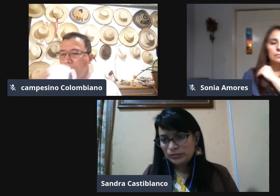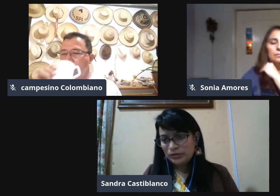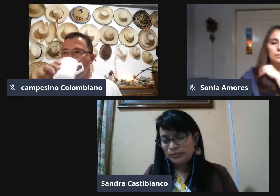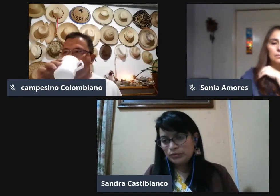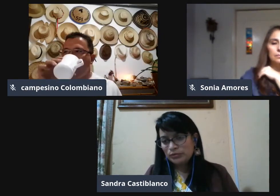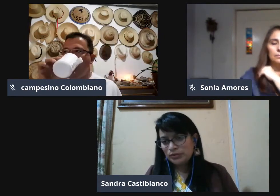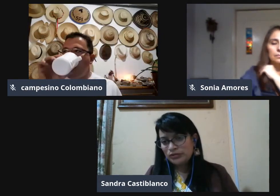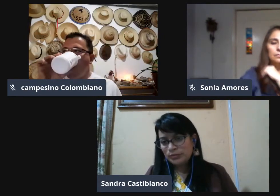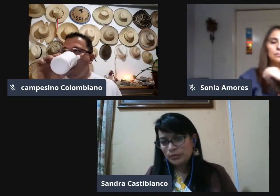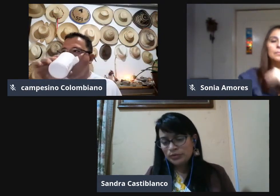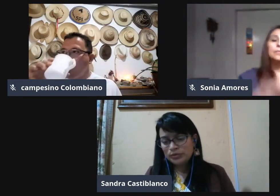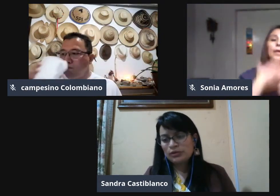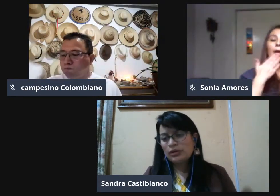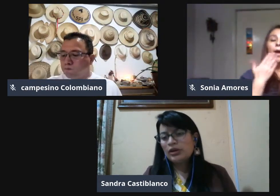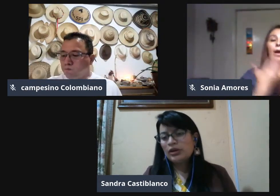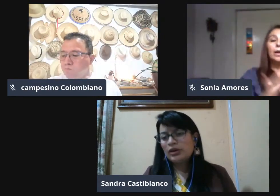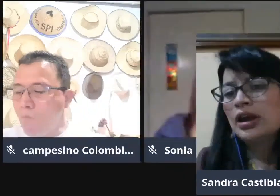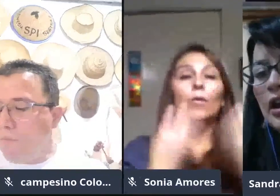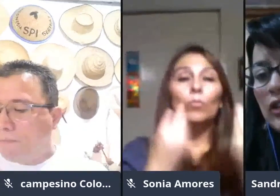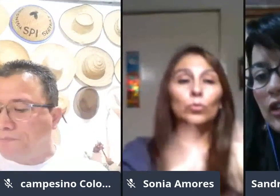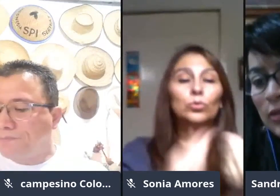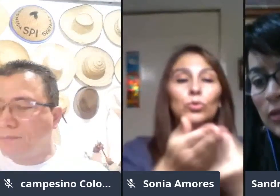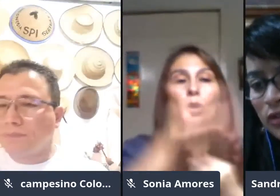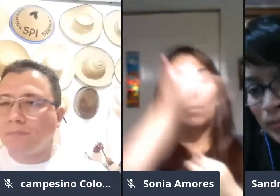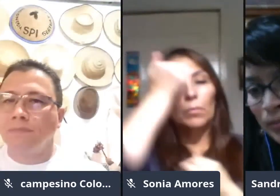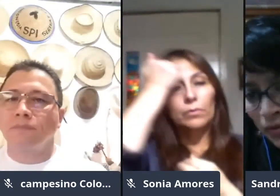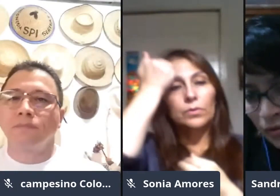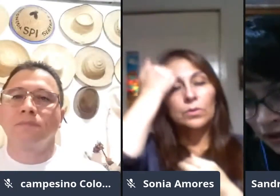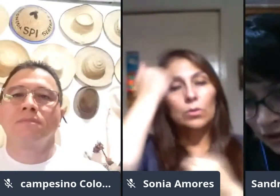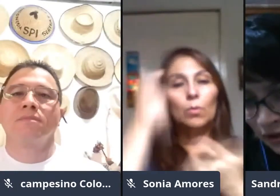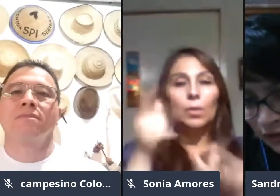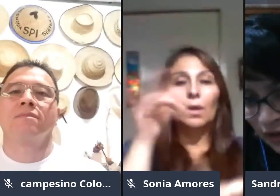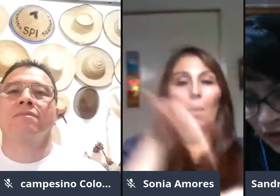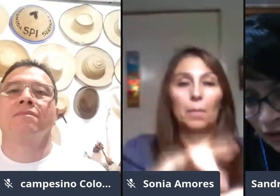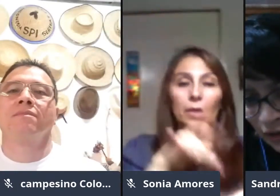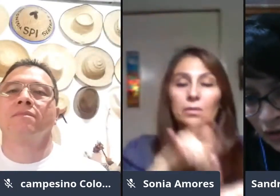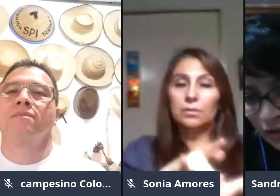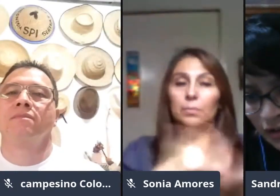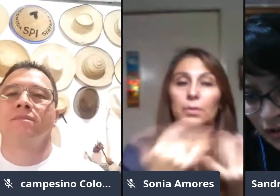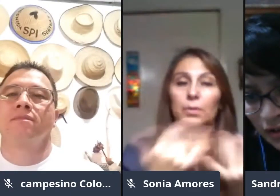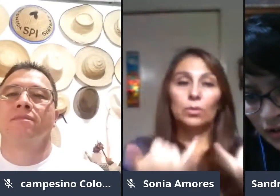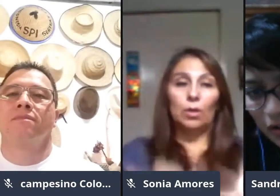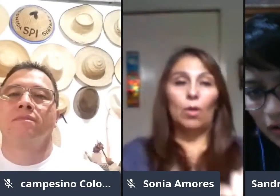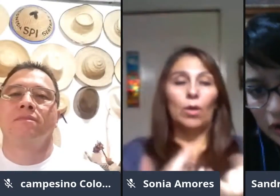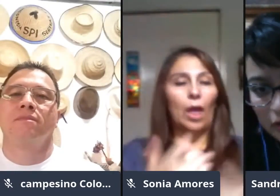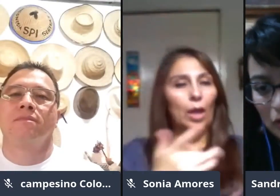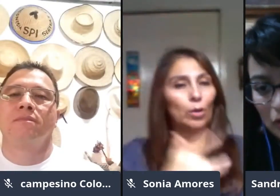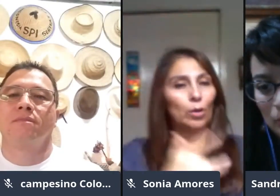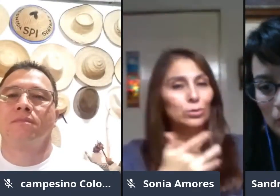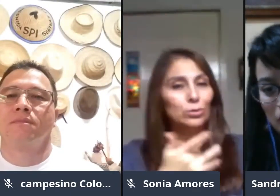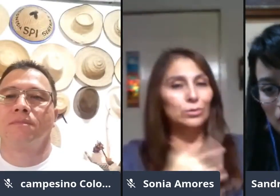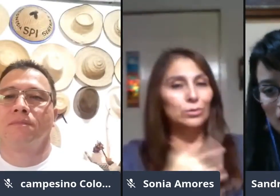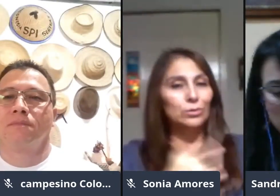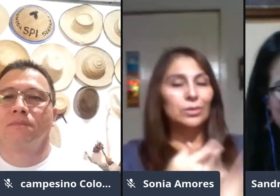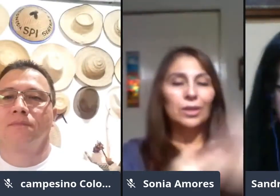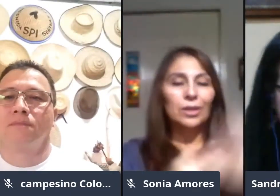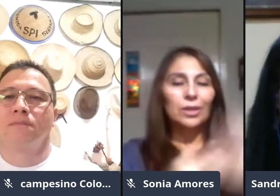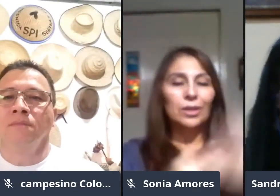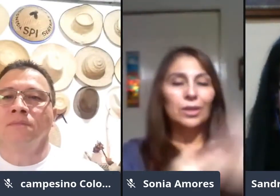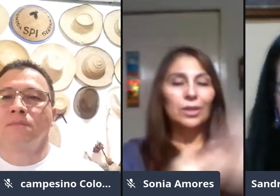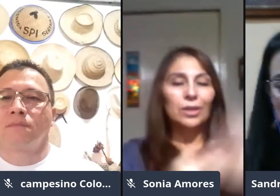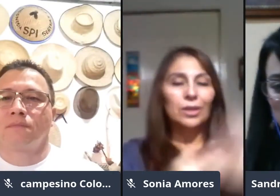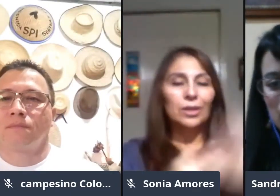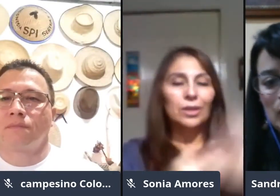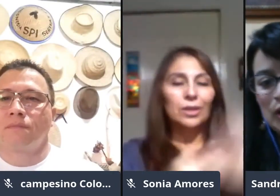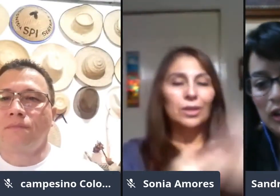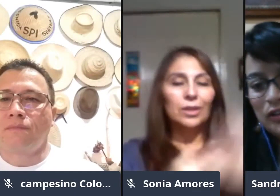agradecidísima, pues por supuesto, por esta intervención tan profunda desde los sentires y los saberes de una persona que ha desarrollado